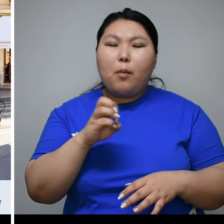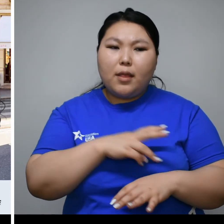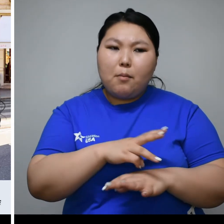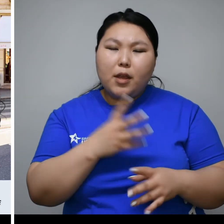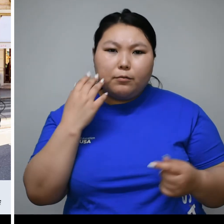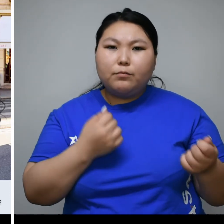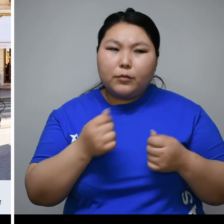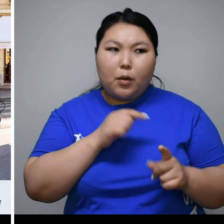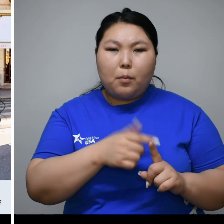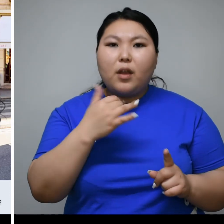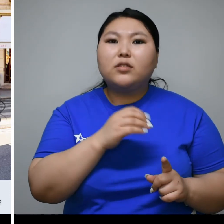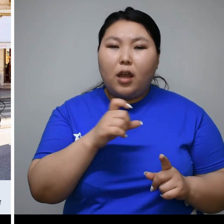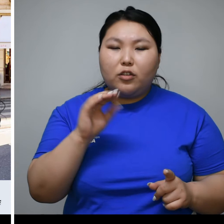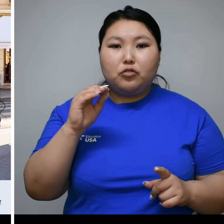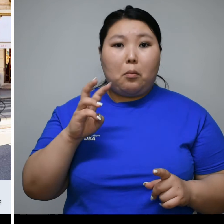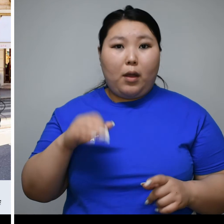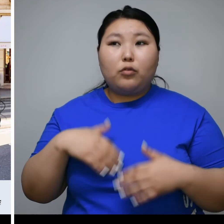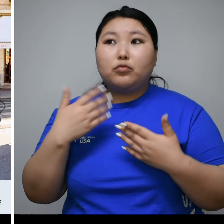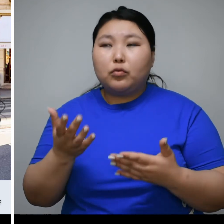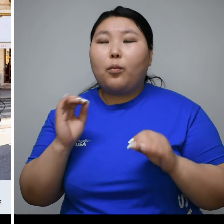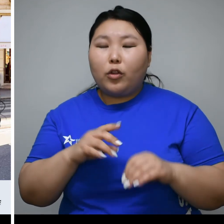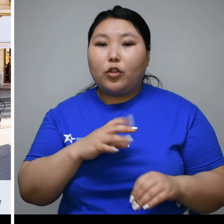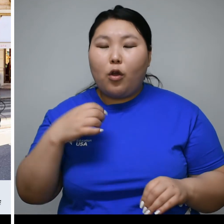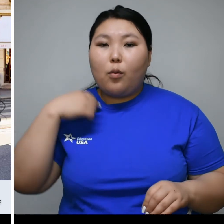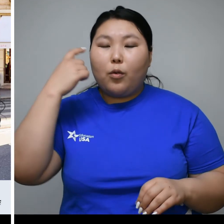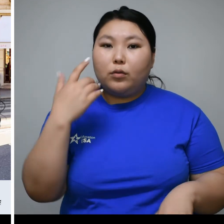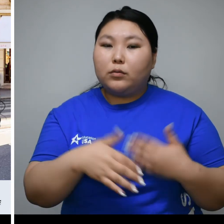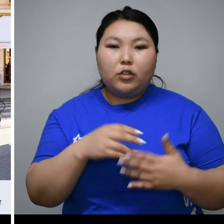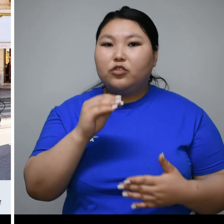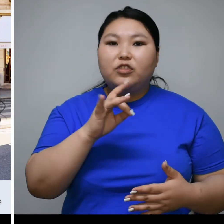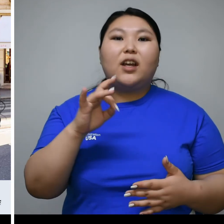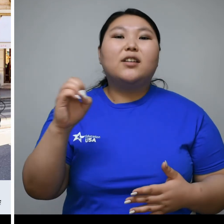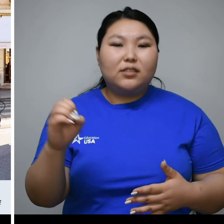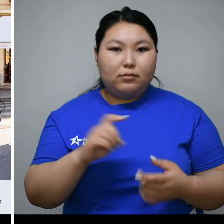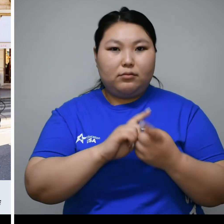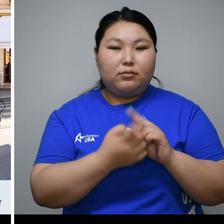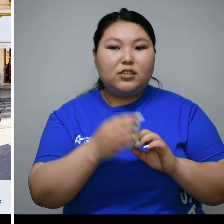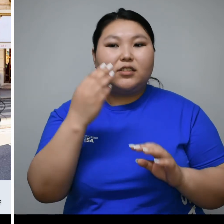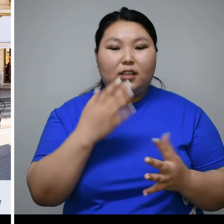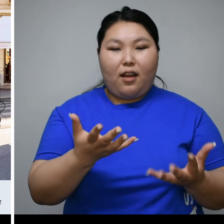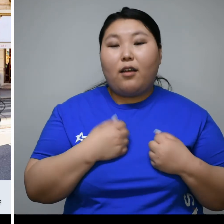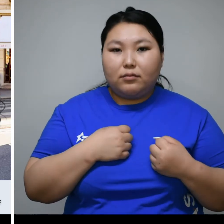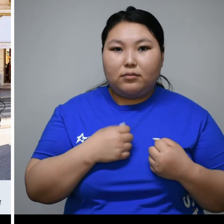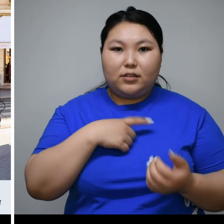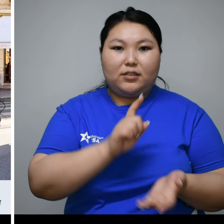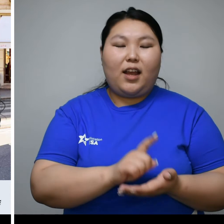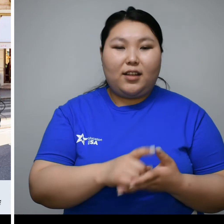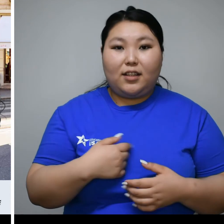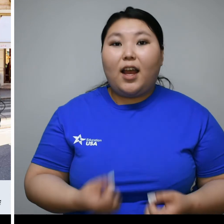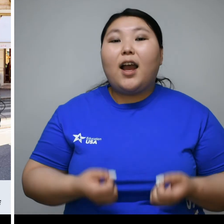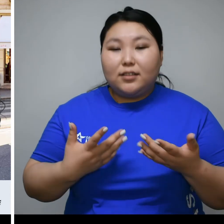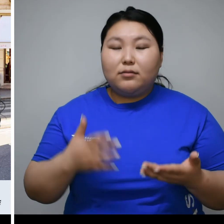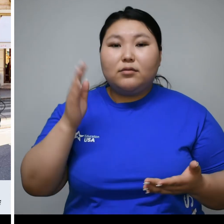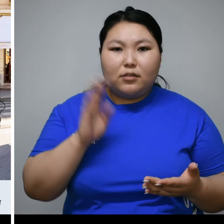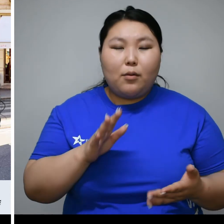Information Systems юм байна шүү дээ гингүүт GMAT-а өгч болондоо гэж бодоод байсан чинь GRE-ийн шалгалт л авна гэдэг надад